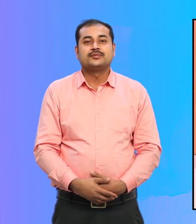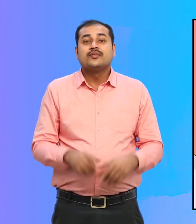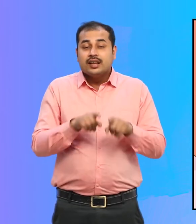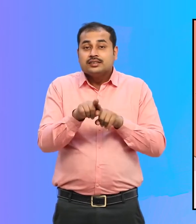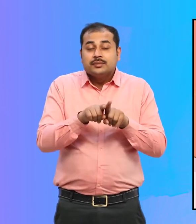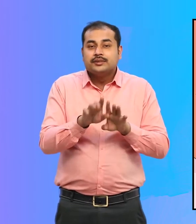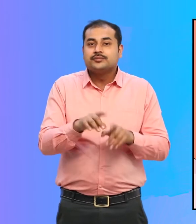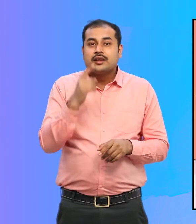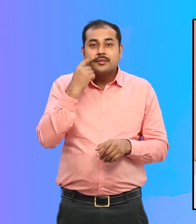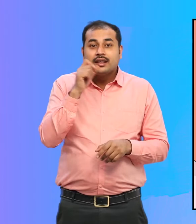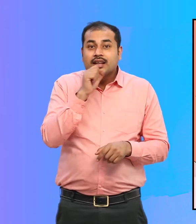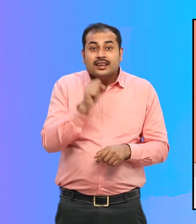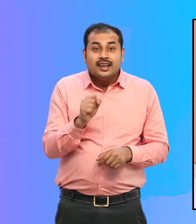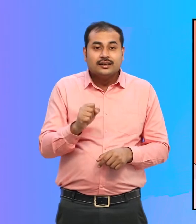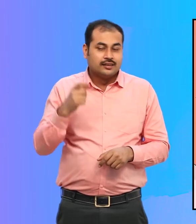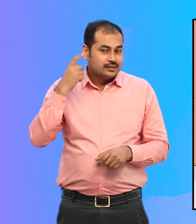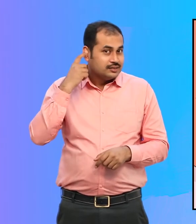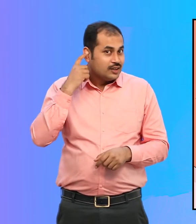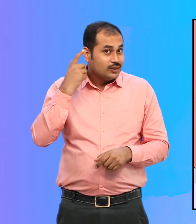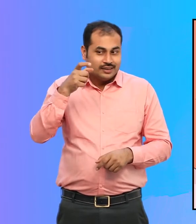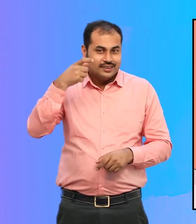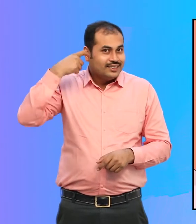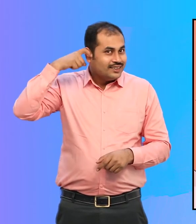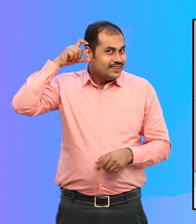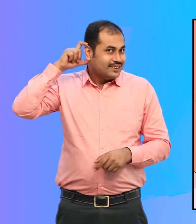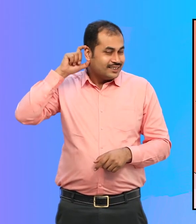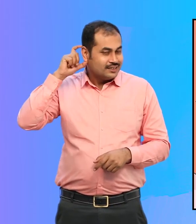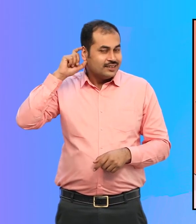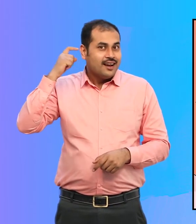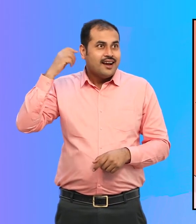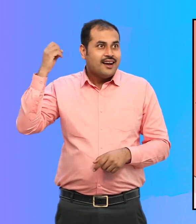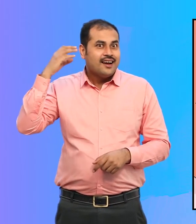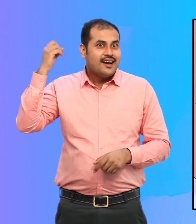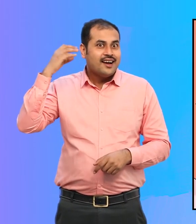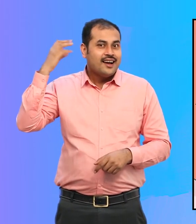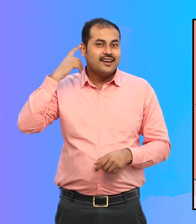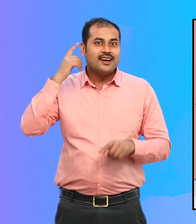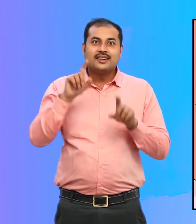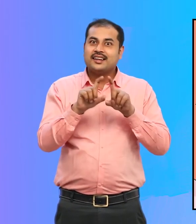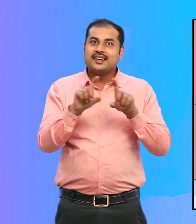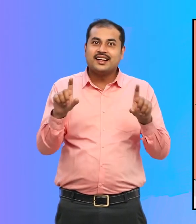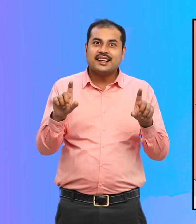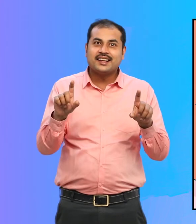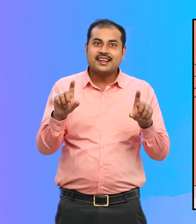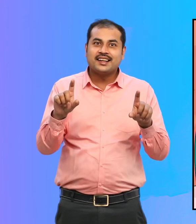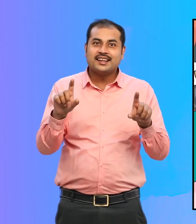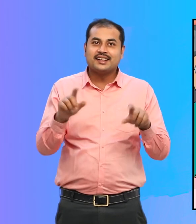कि हम जैसे दादीजी कान की मशीन की मदद से अच्छी तरह सुन पाते हैं कि